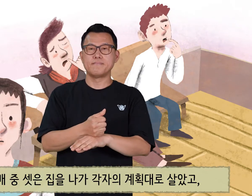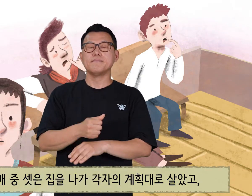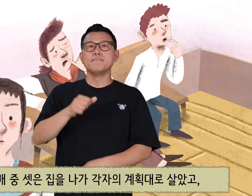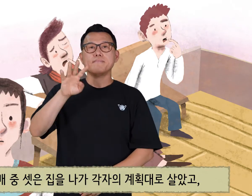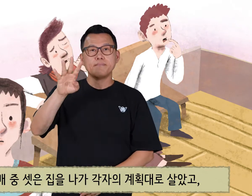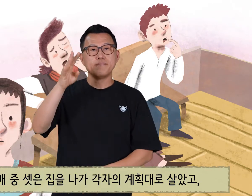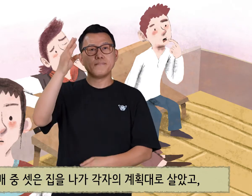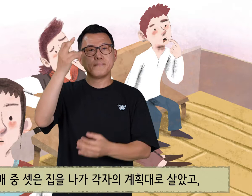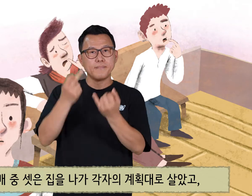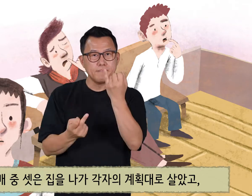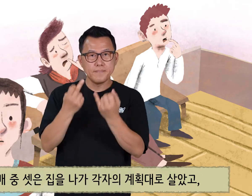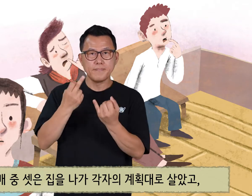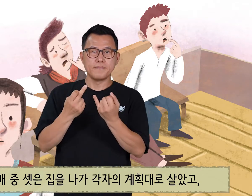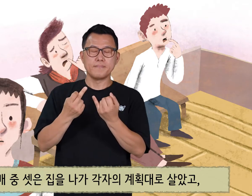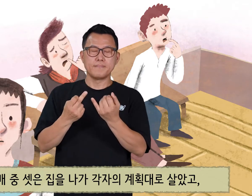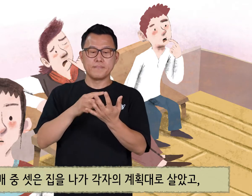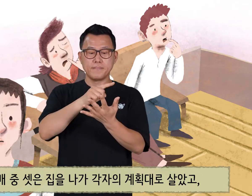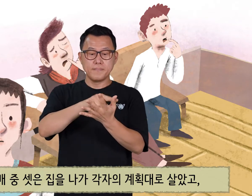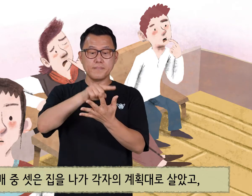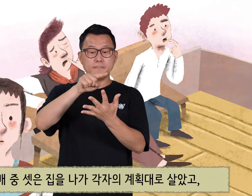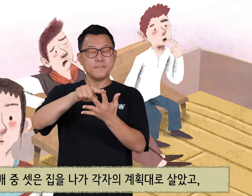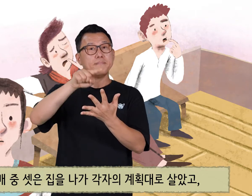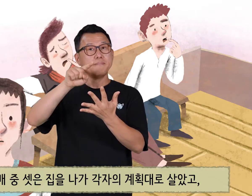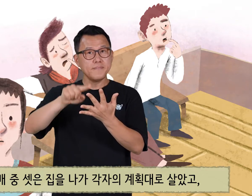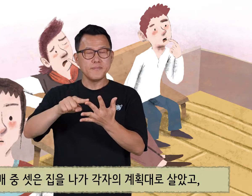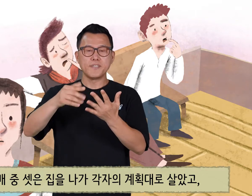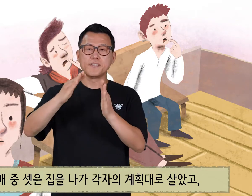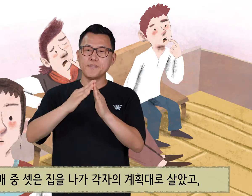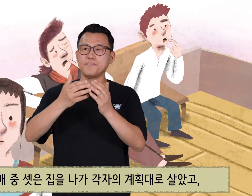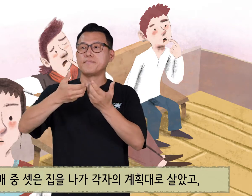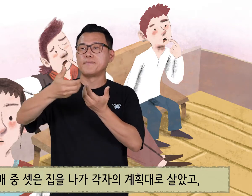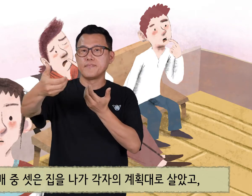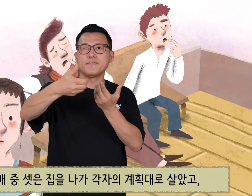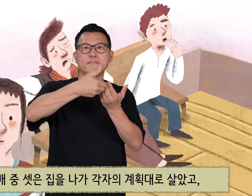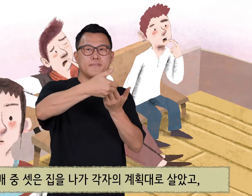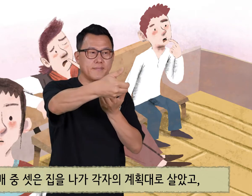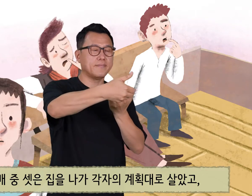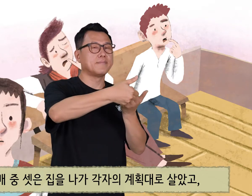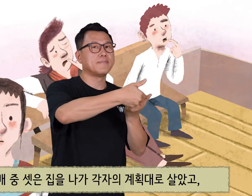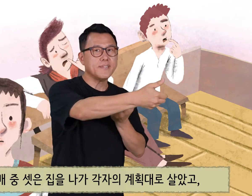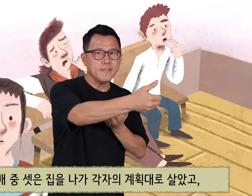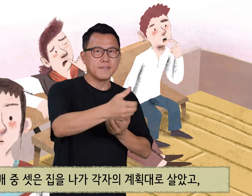그렇게 사남매 중 셋은 집을 나가 각자의 계획대로 살았고